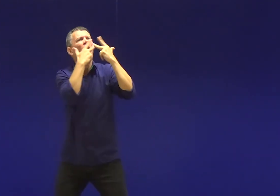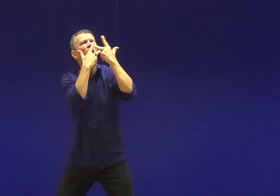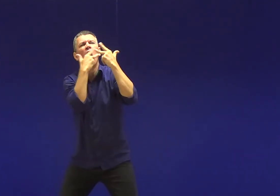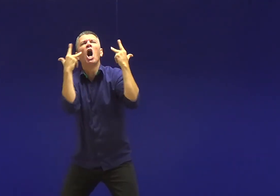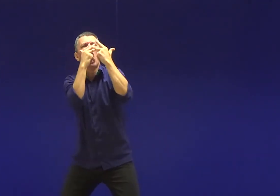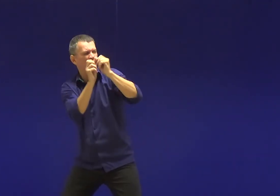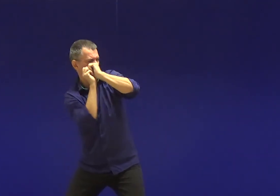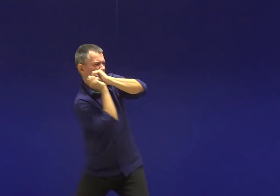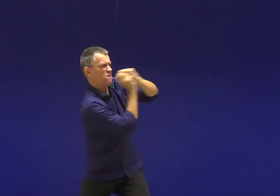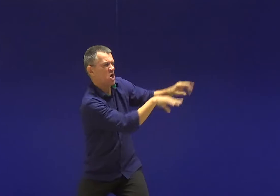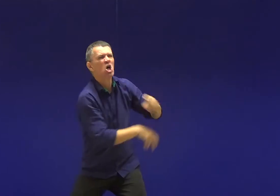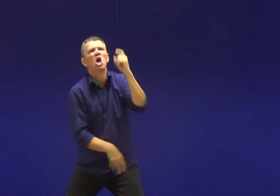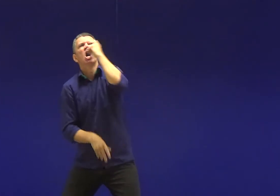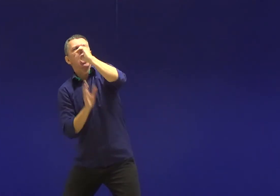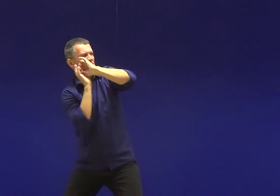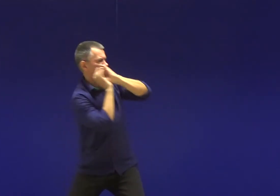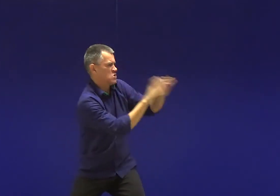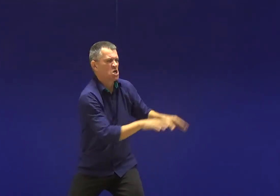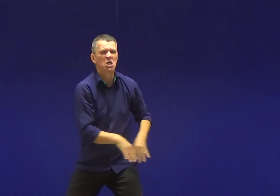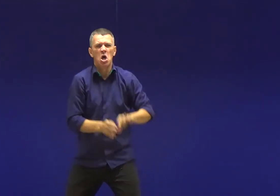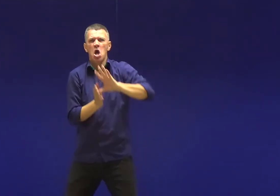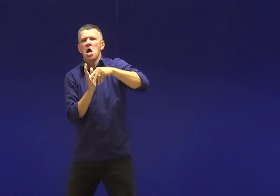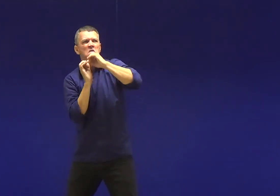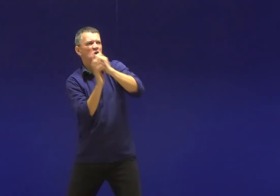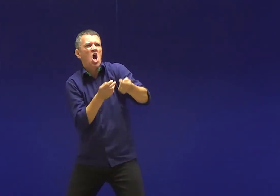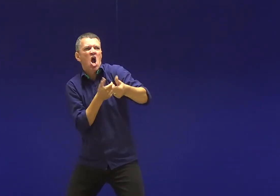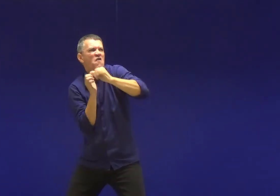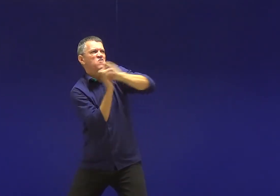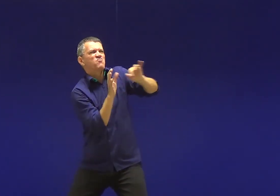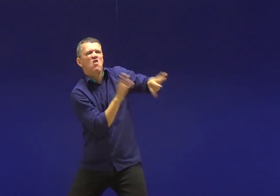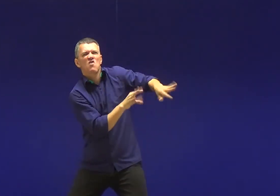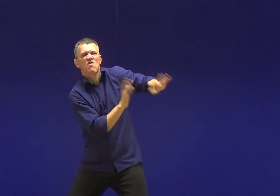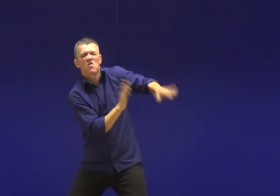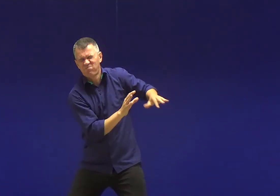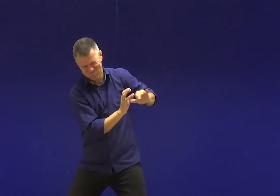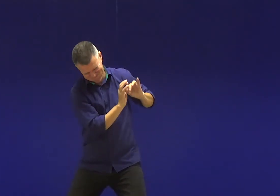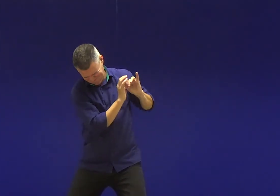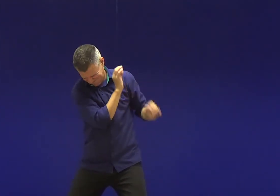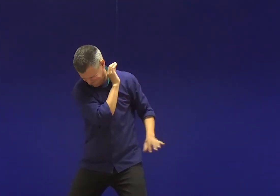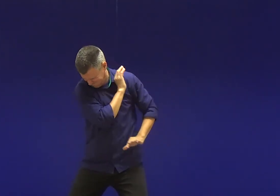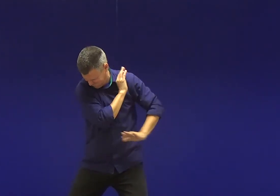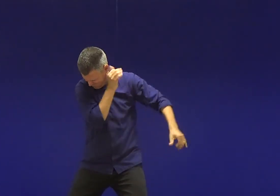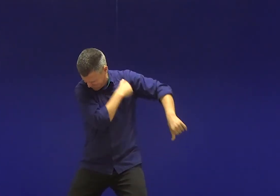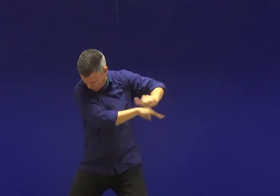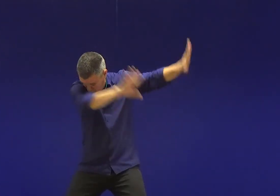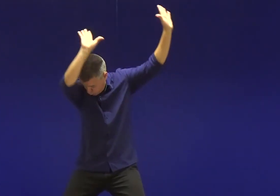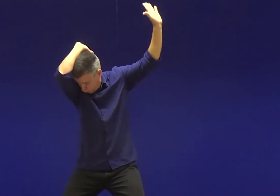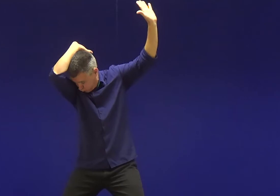arrependeu dos seus pecados e continua pecando, continua mentindo, continua fofocando, roubando e tantas outras coisas.